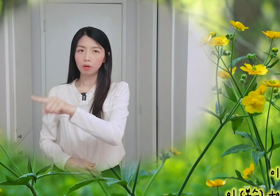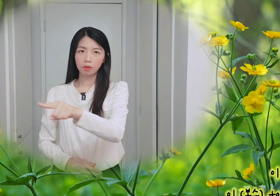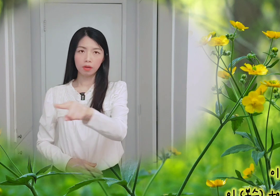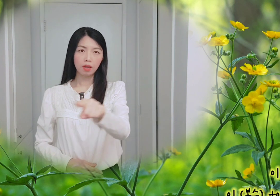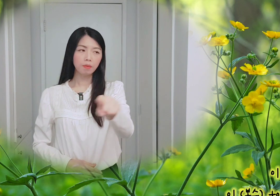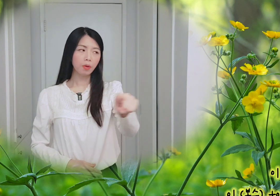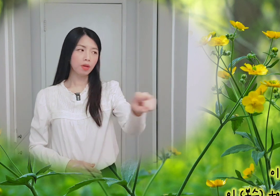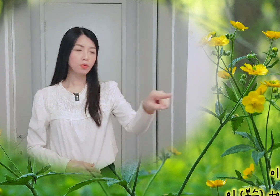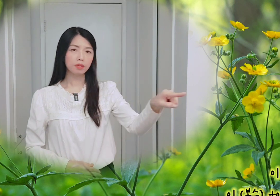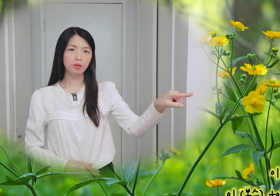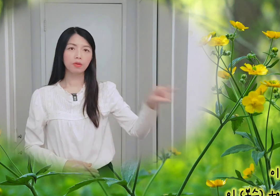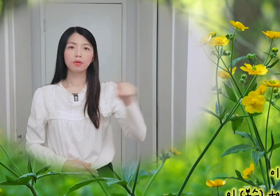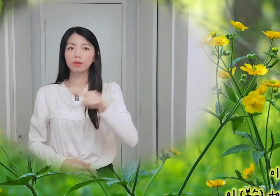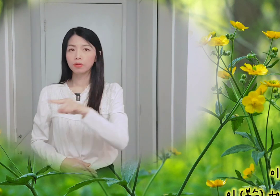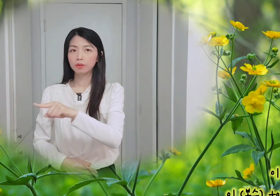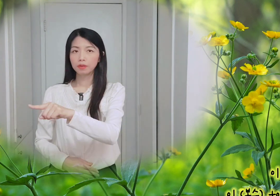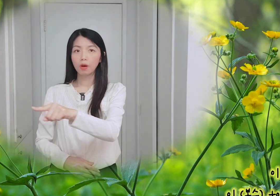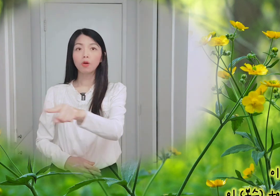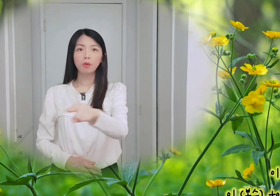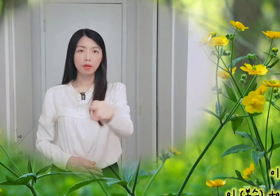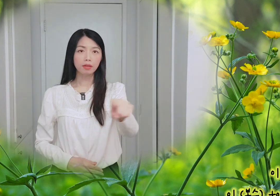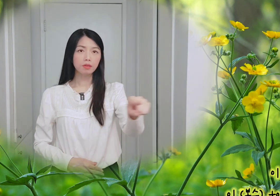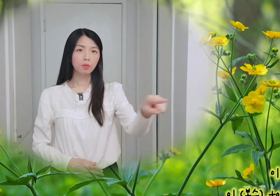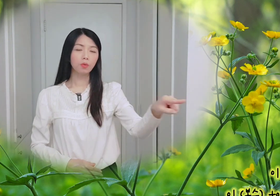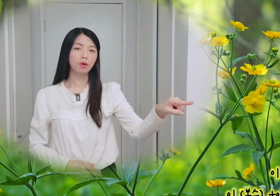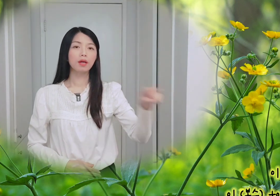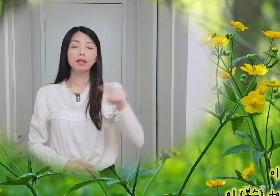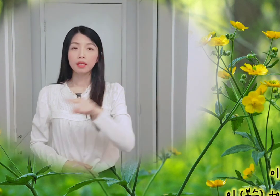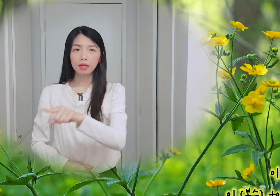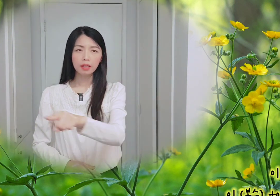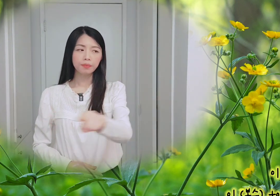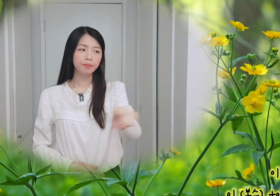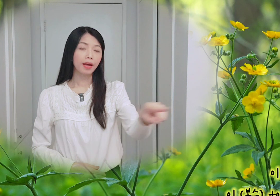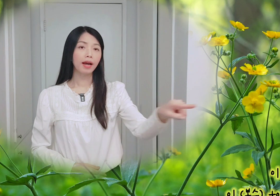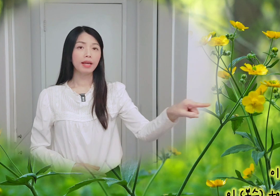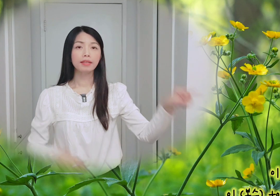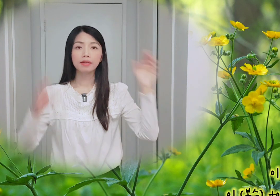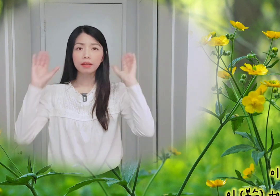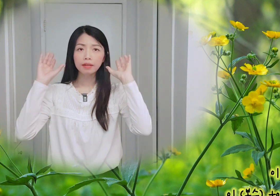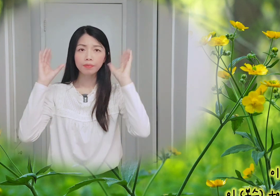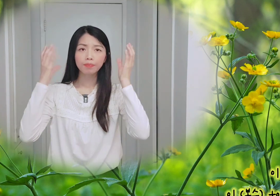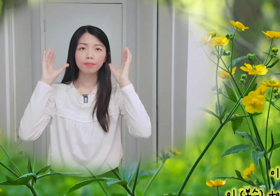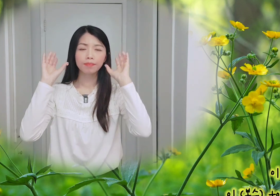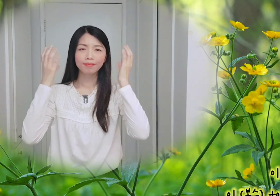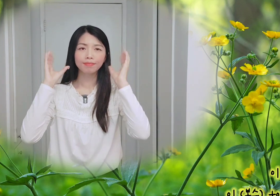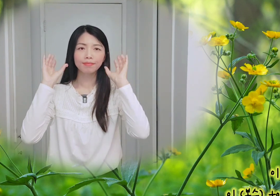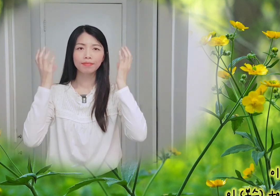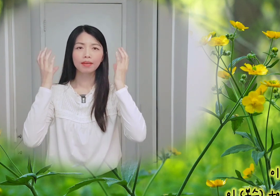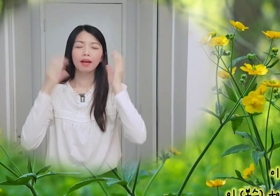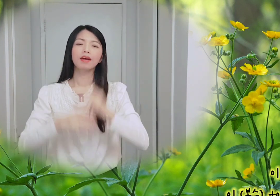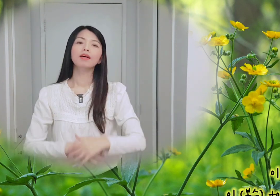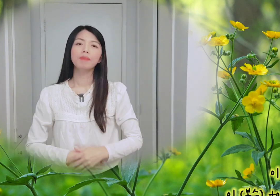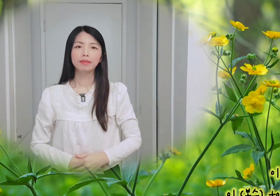때문에 이렇게 표현을 해줬어요. 여러 명이란 뜻으로 이 아이들을